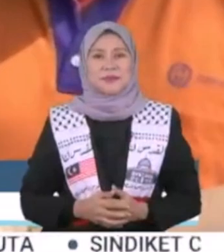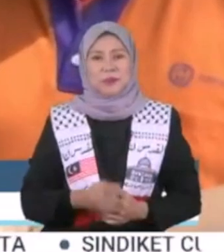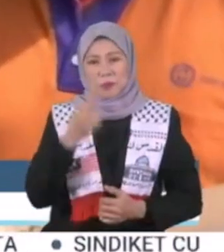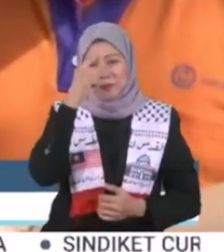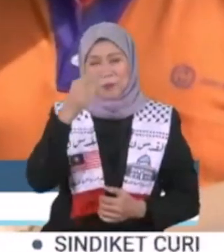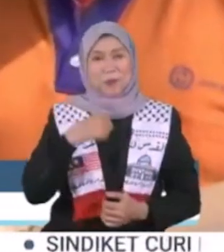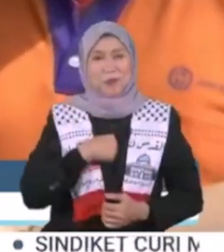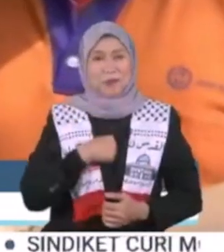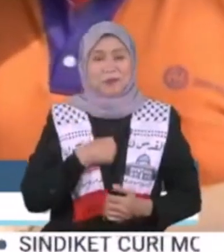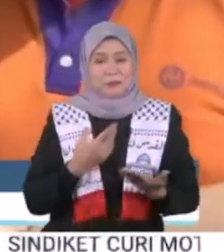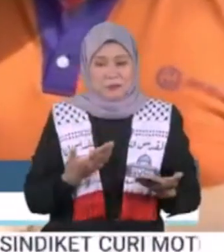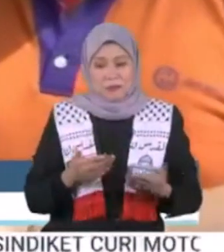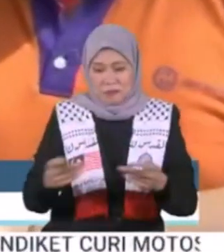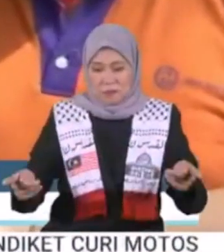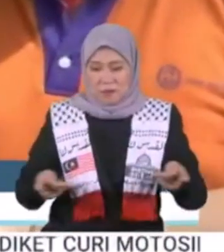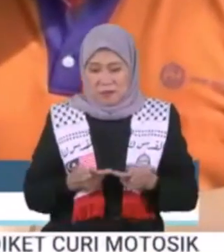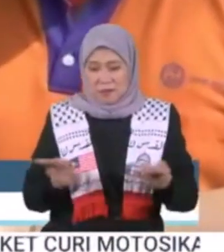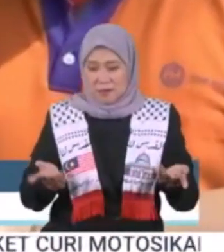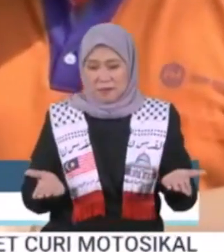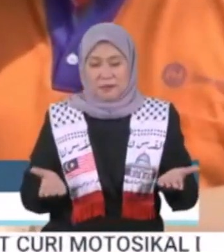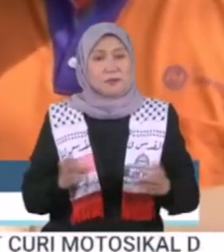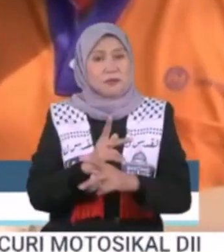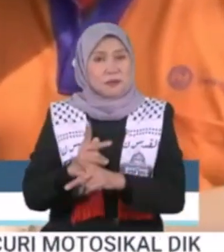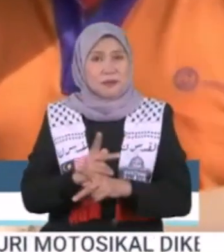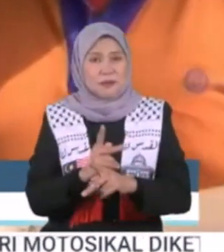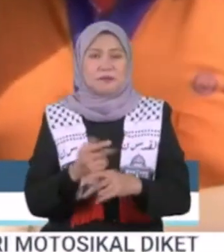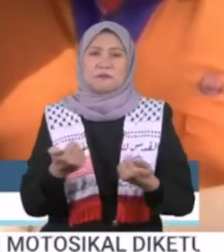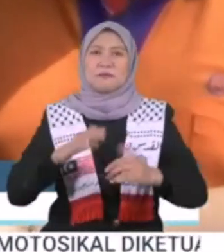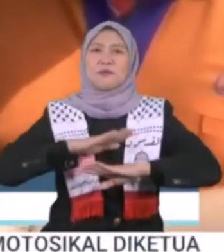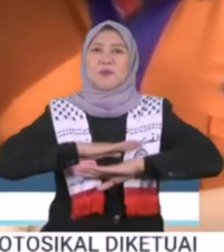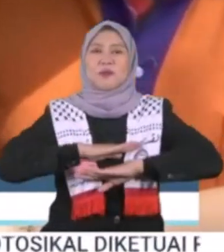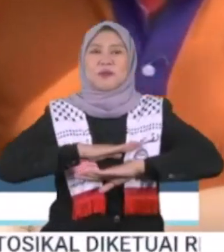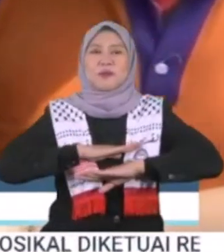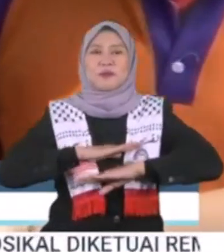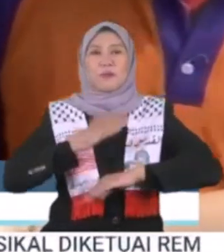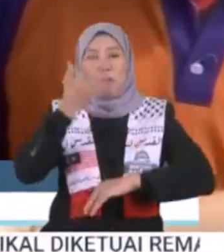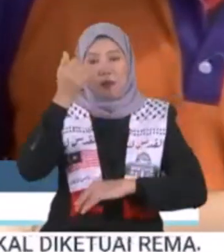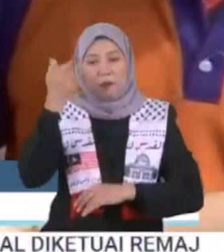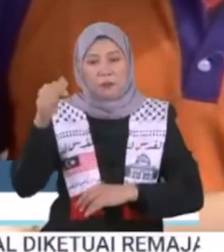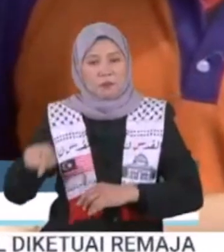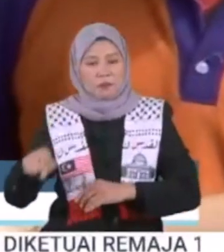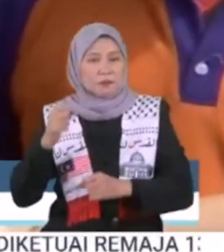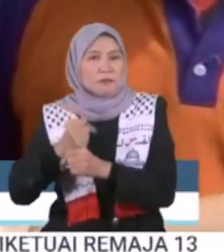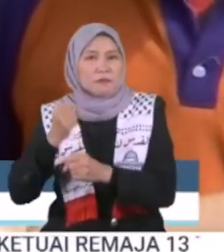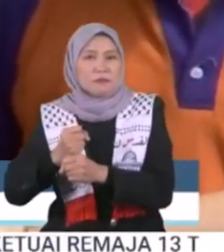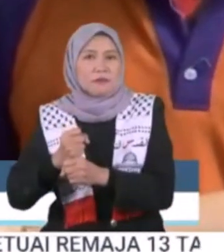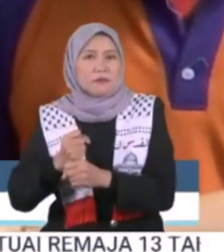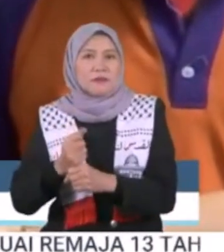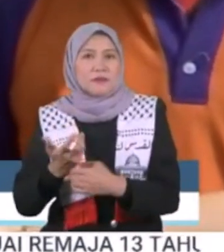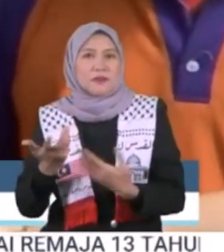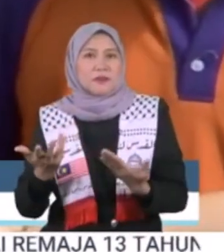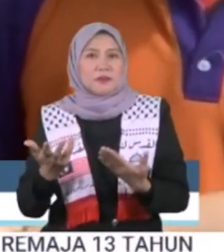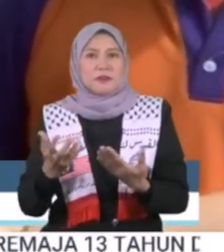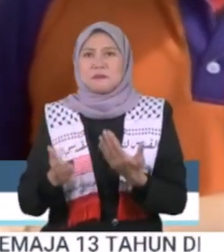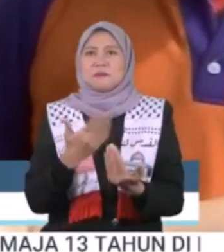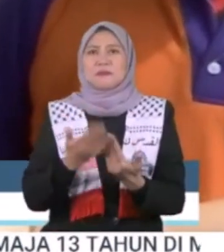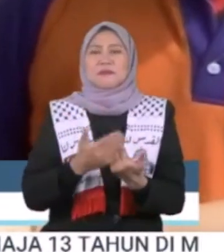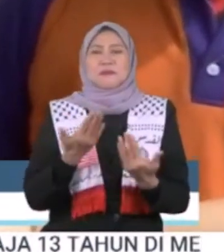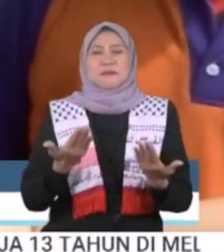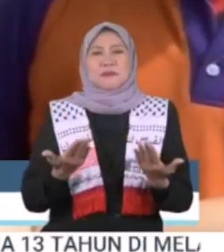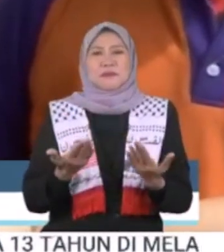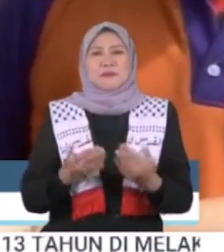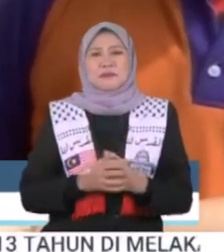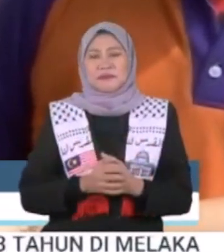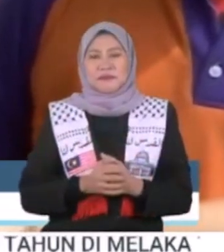Bagi saya, dalam kawasan ni, jaga kawasan ni pun saya memuaskanlah bagi saya. Sebab apa, dia orang kerja pun tak ada yang susah.